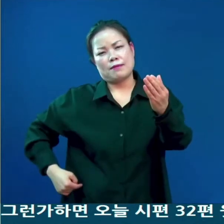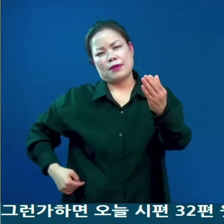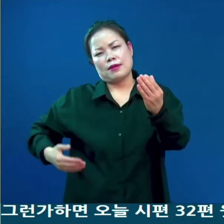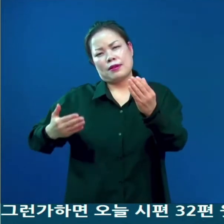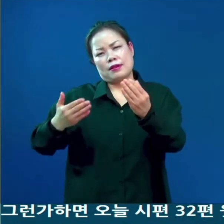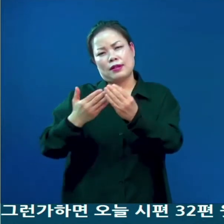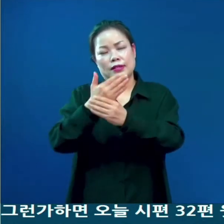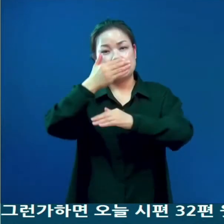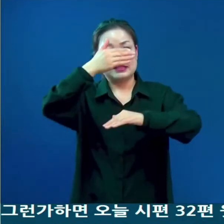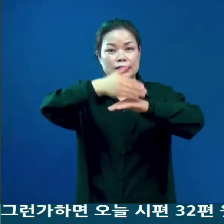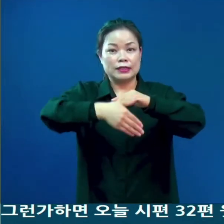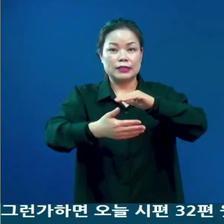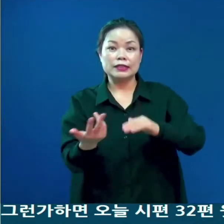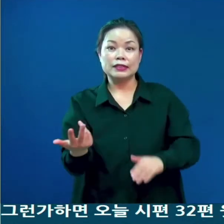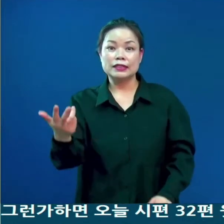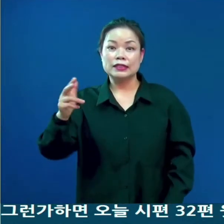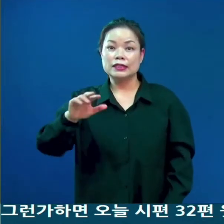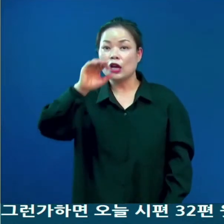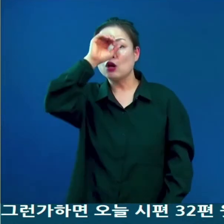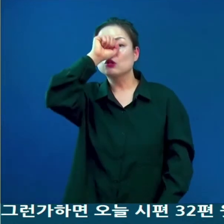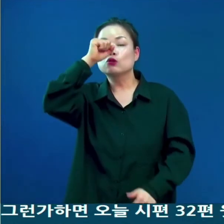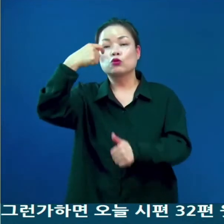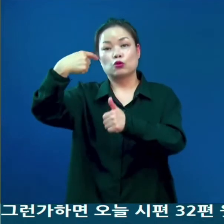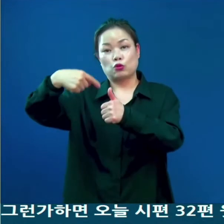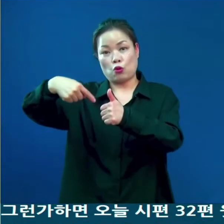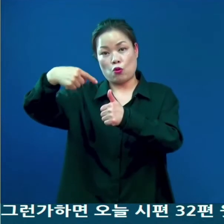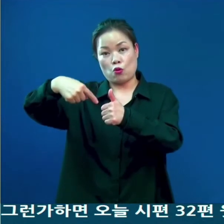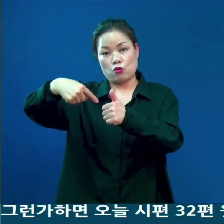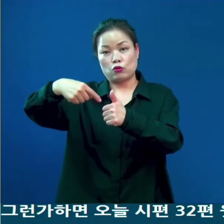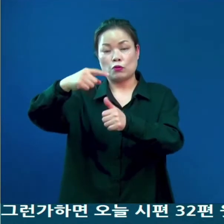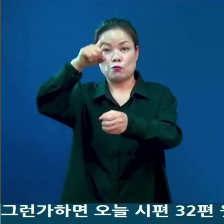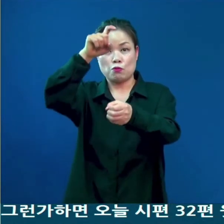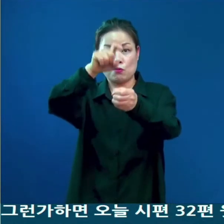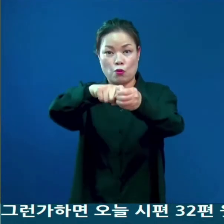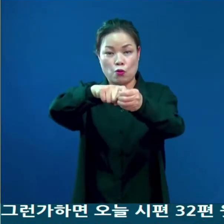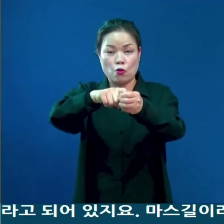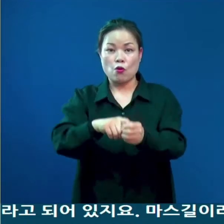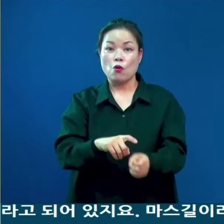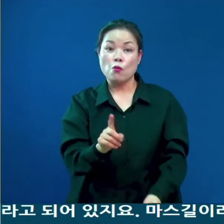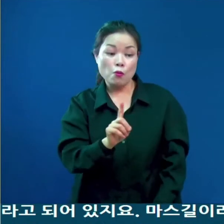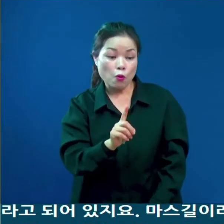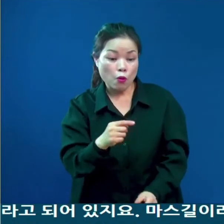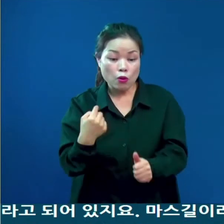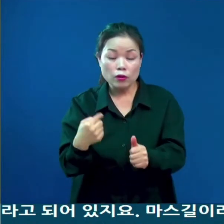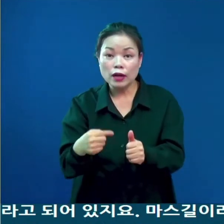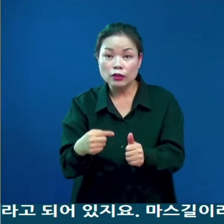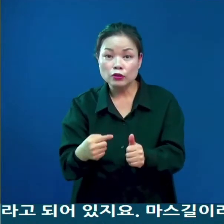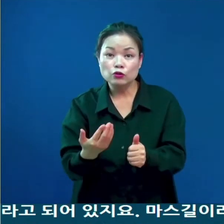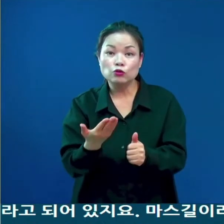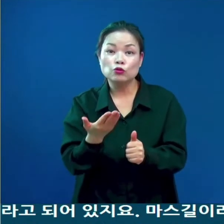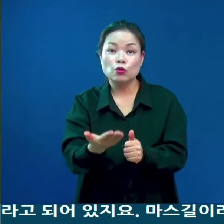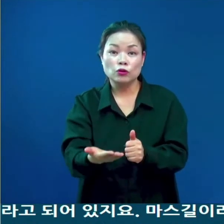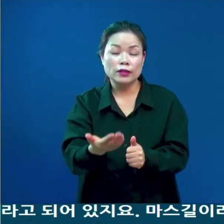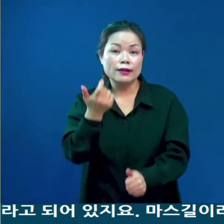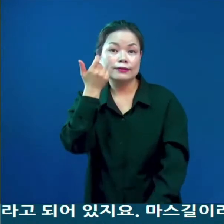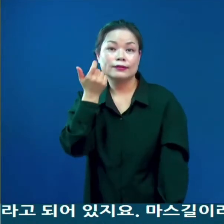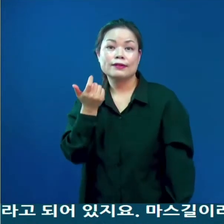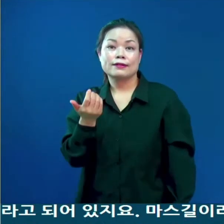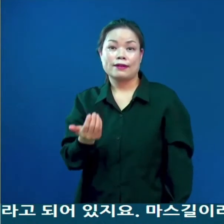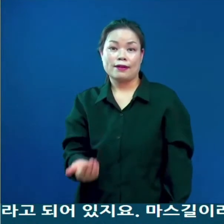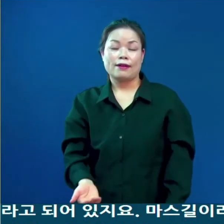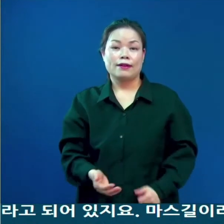가지고 있지만은 교훈을 목적으로 하고 있다는 겁니다. 무엇을 가르쳐 주고자 하는 것일까요?